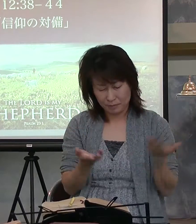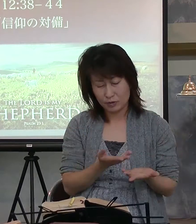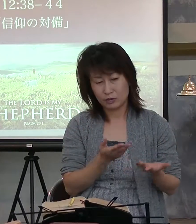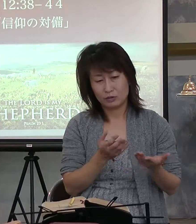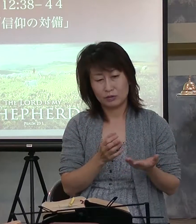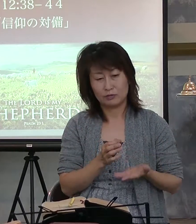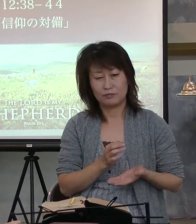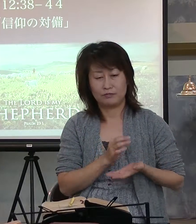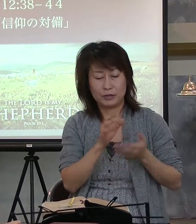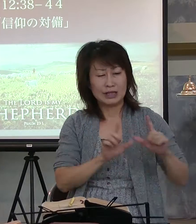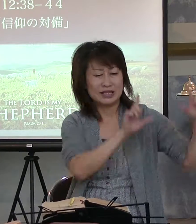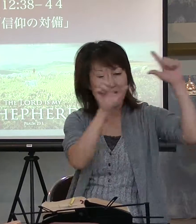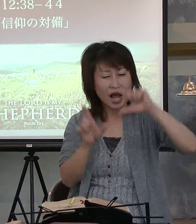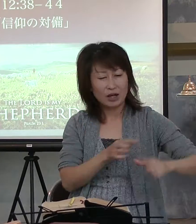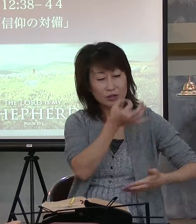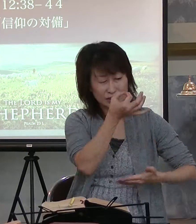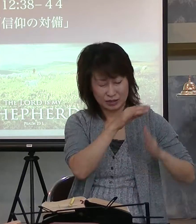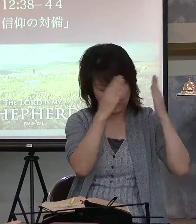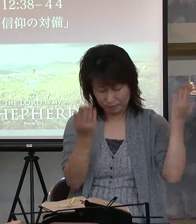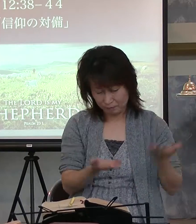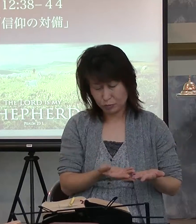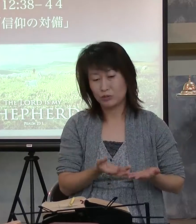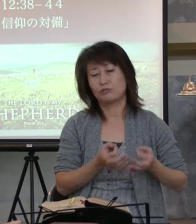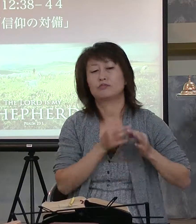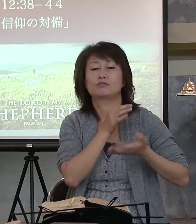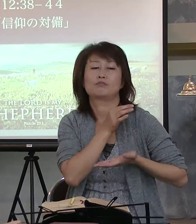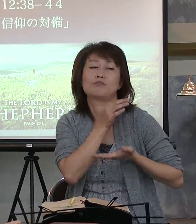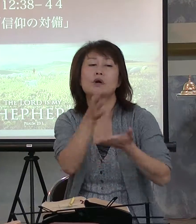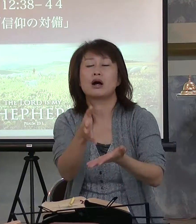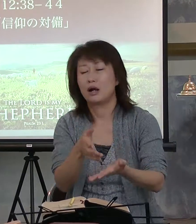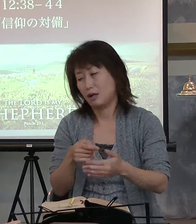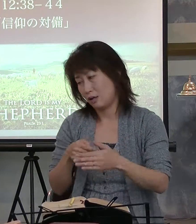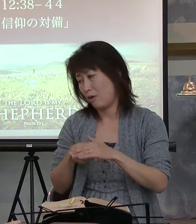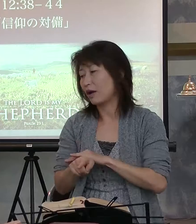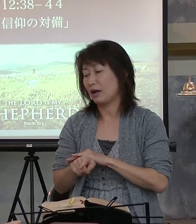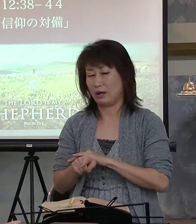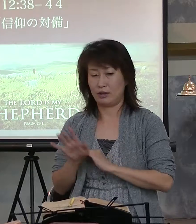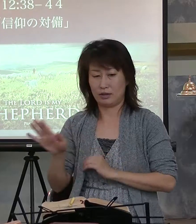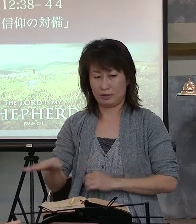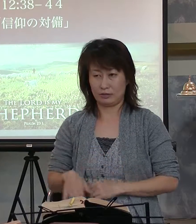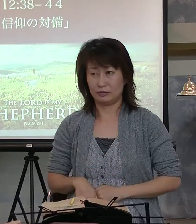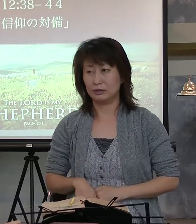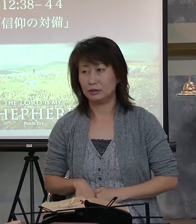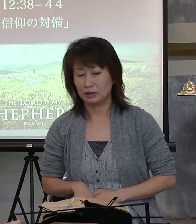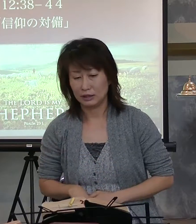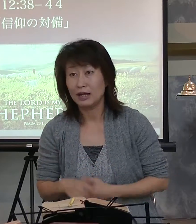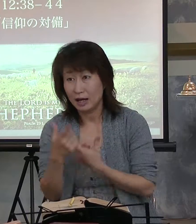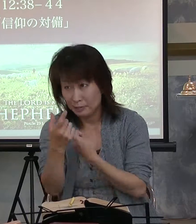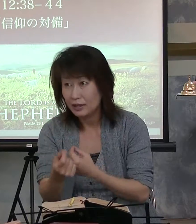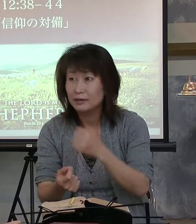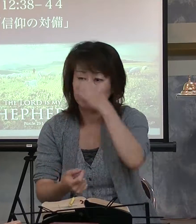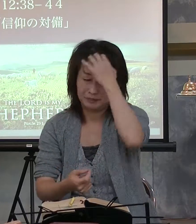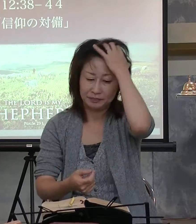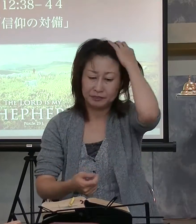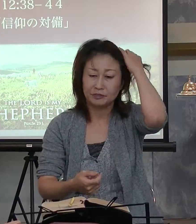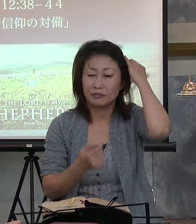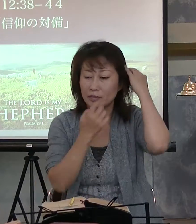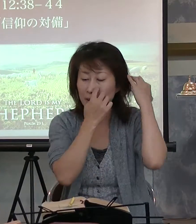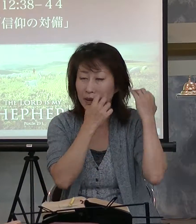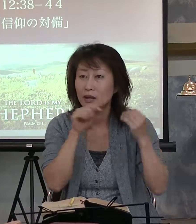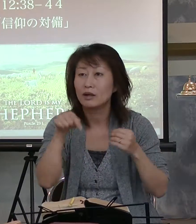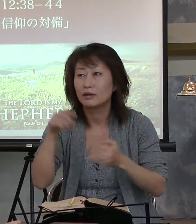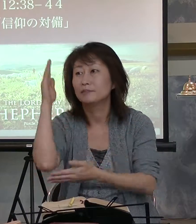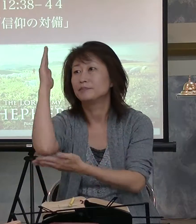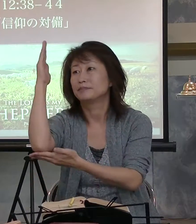部、生活費の全部を投げ入れたからです。アメン。今日はこのところから信